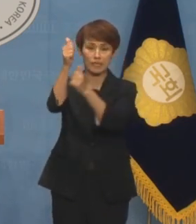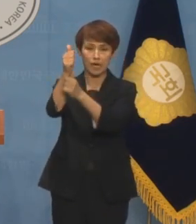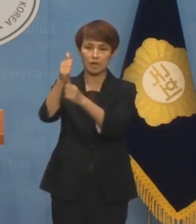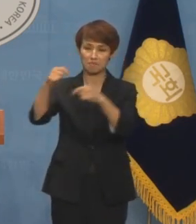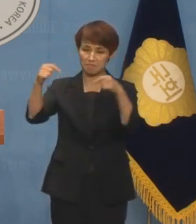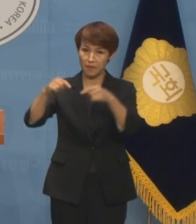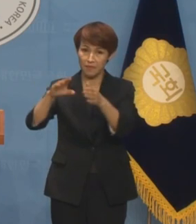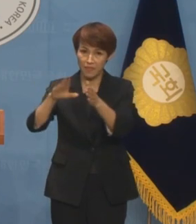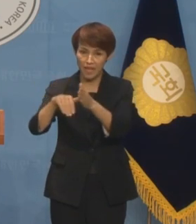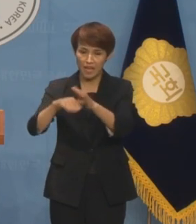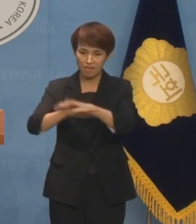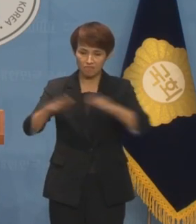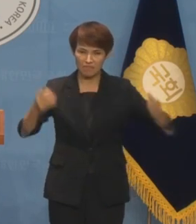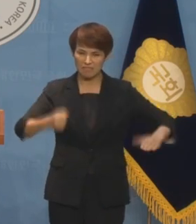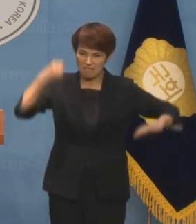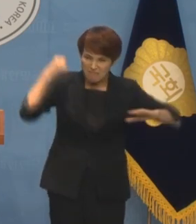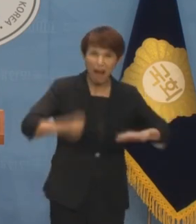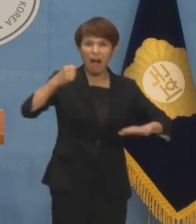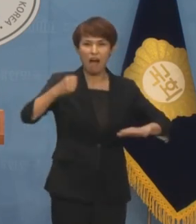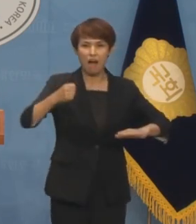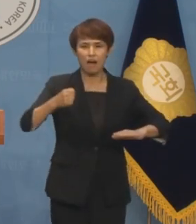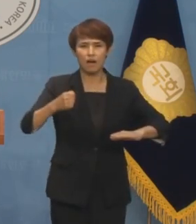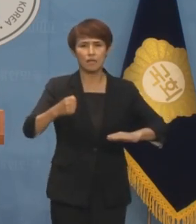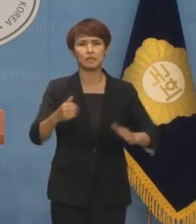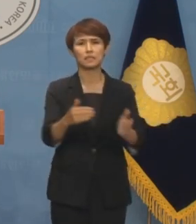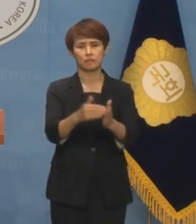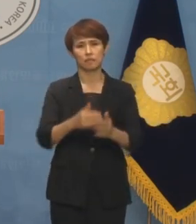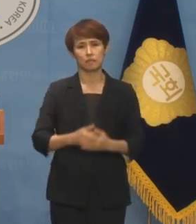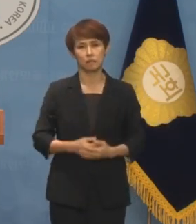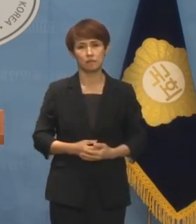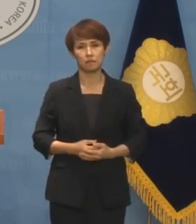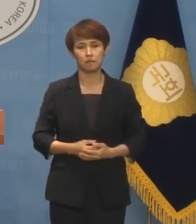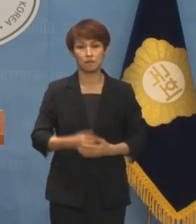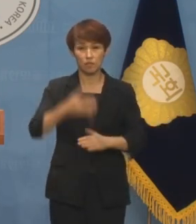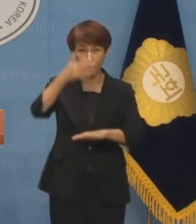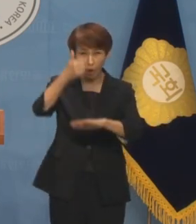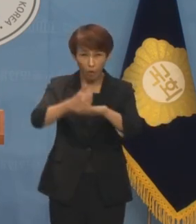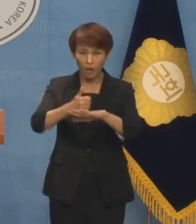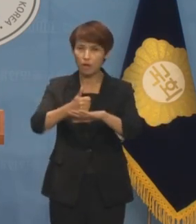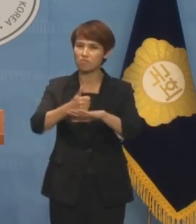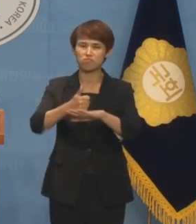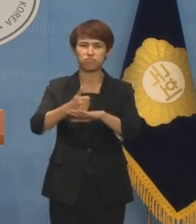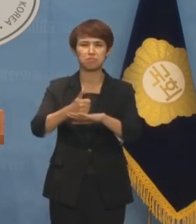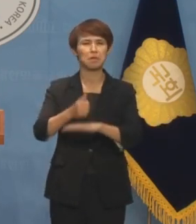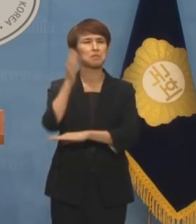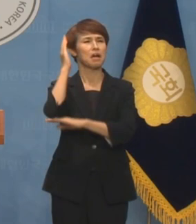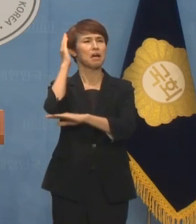책상을 내려치며 호통을 친 것뿐이었고 성과는 무용담에